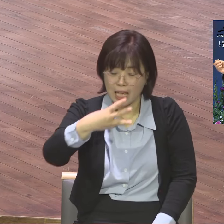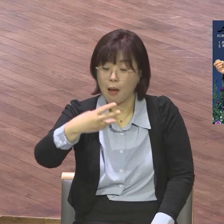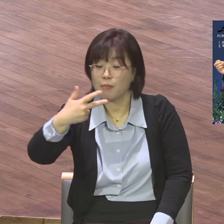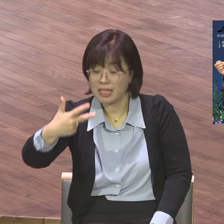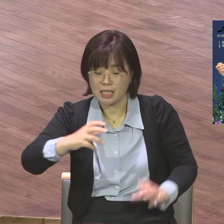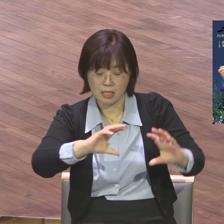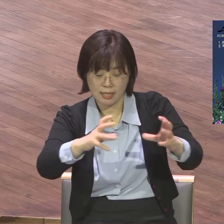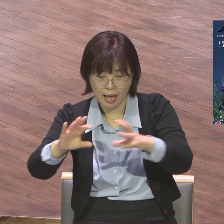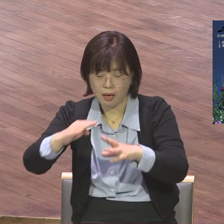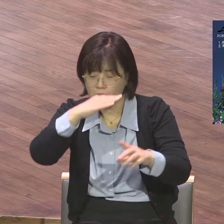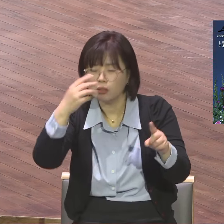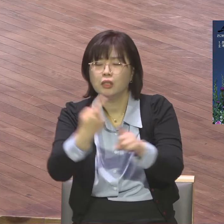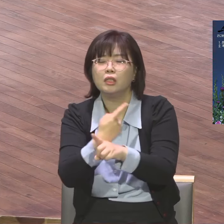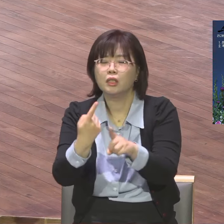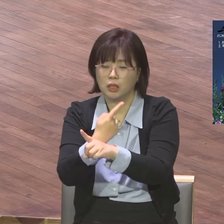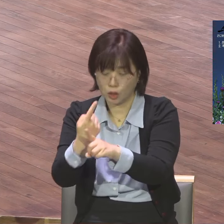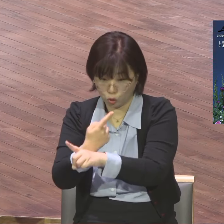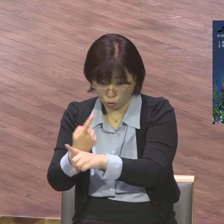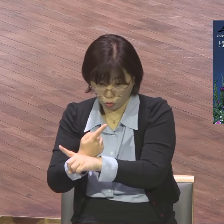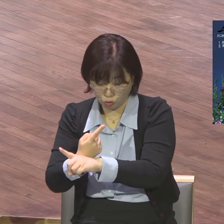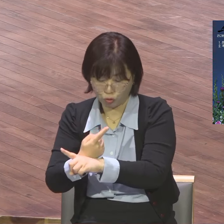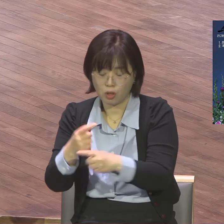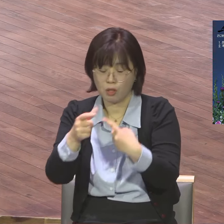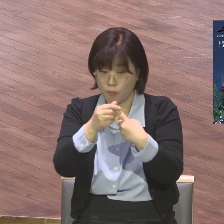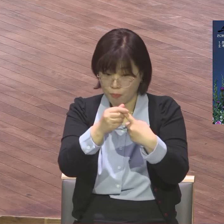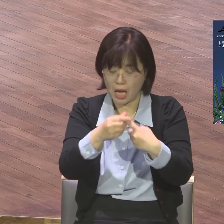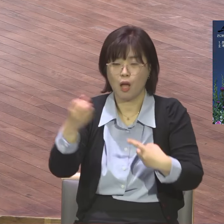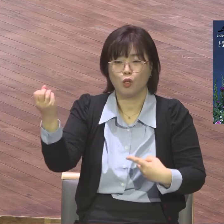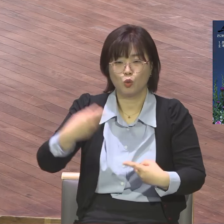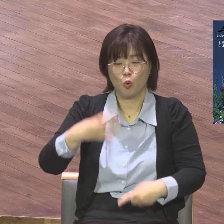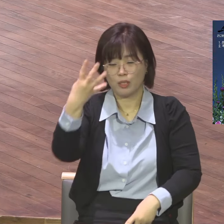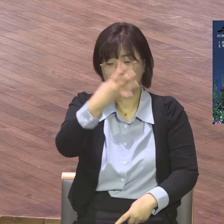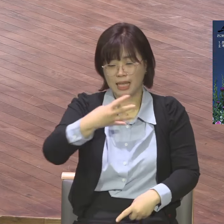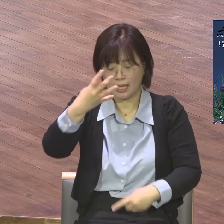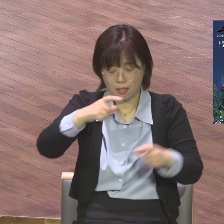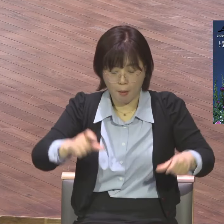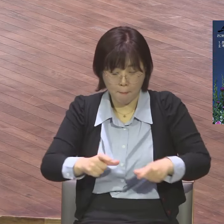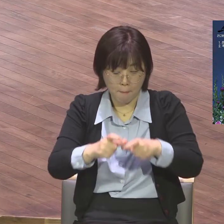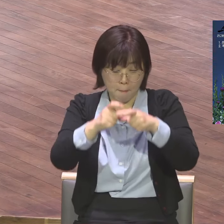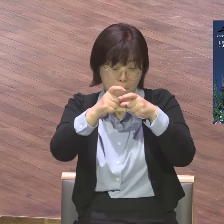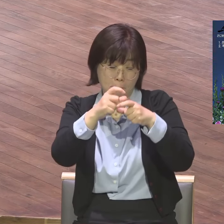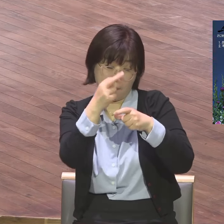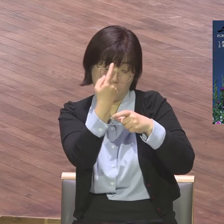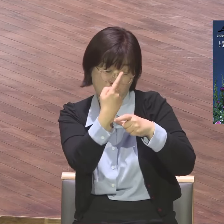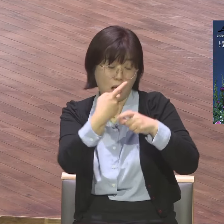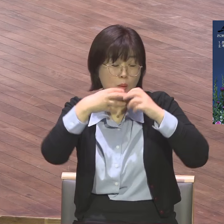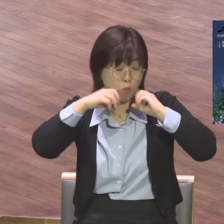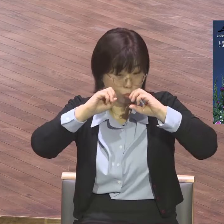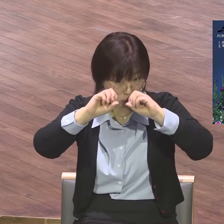권육전도운동 이게 영원한 거예요. 영원한 거 아시겠어요? 영원한 거라고.